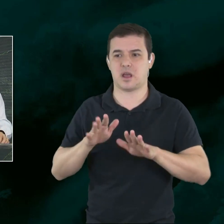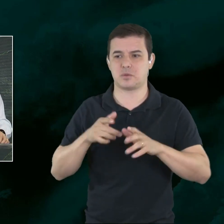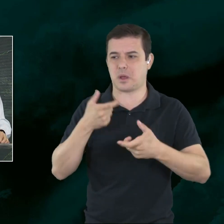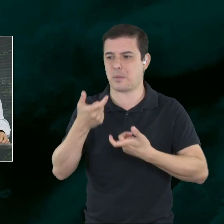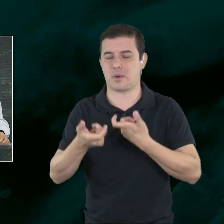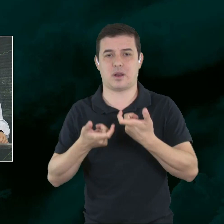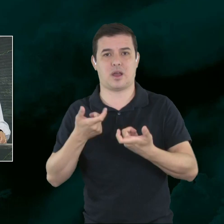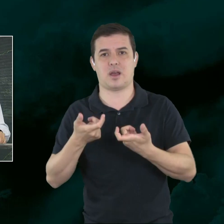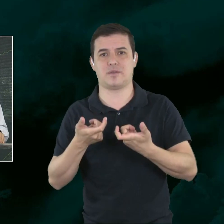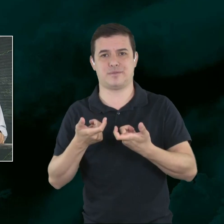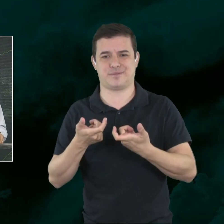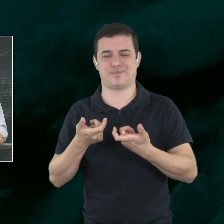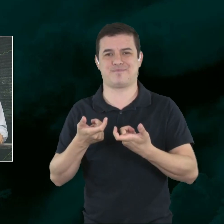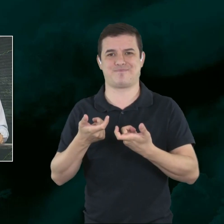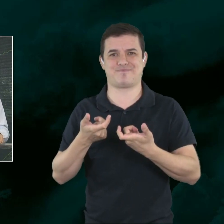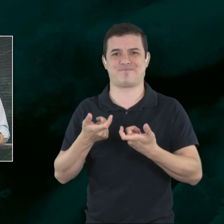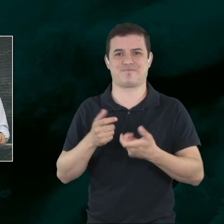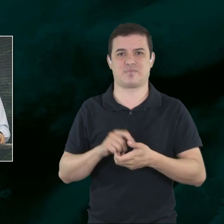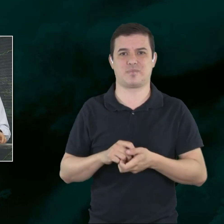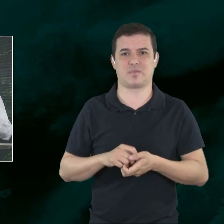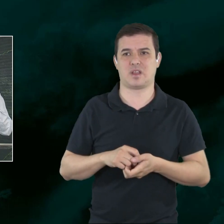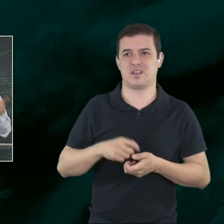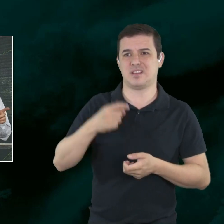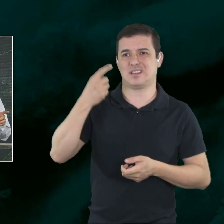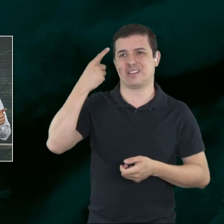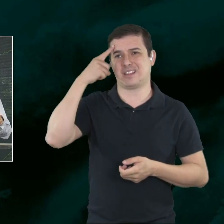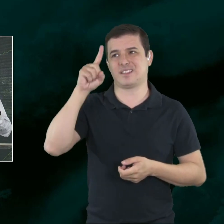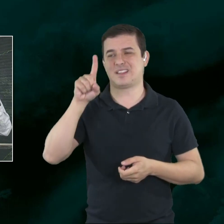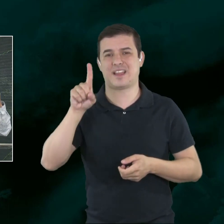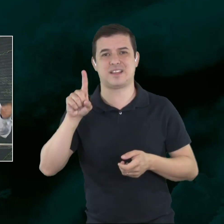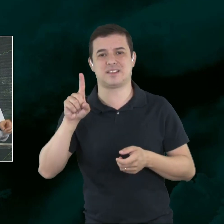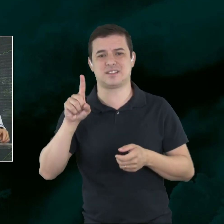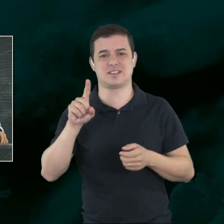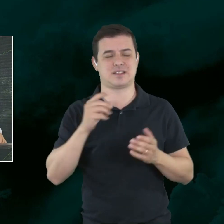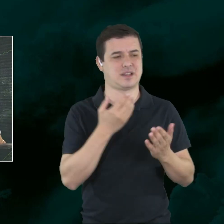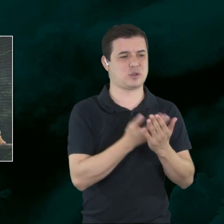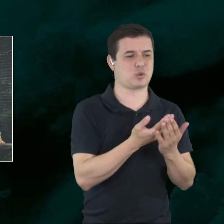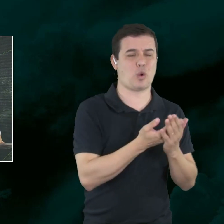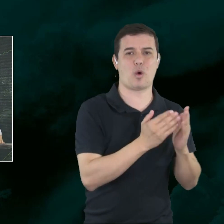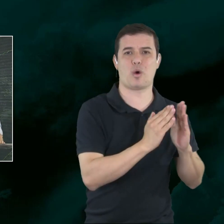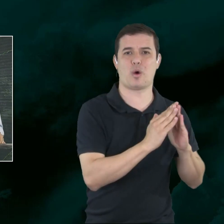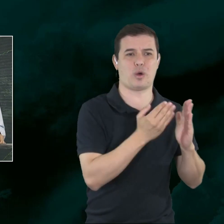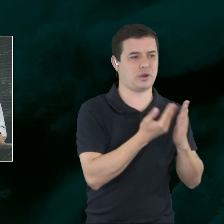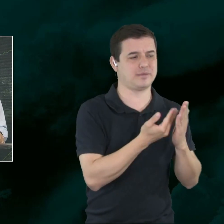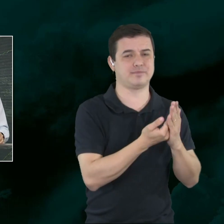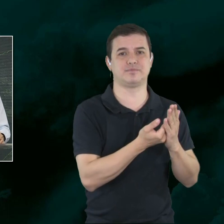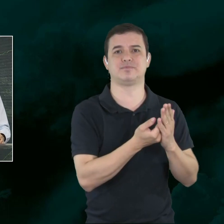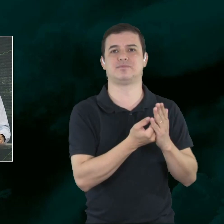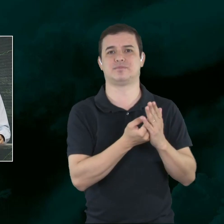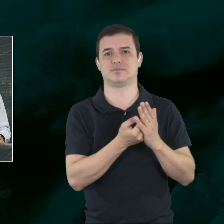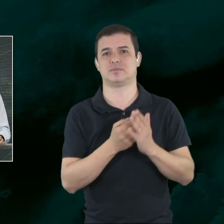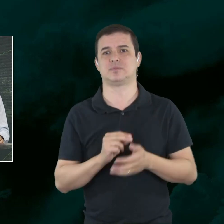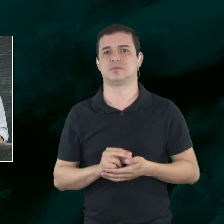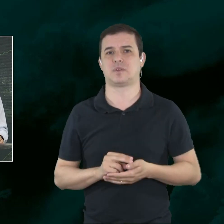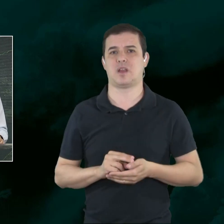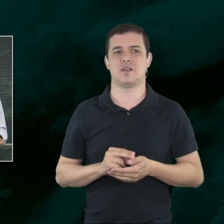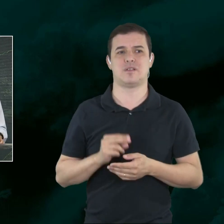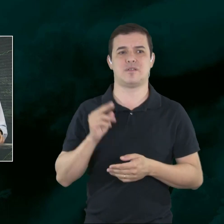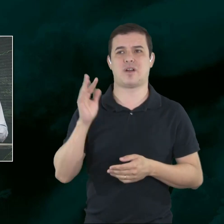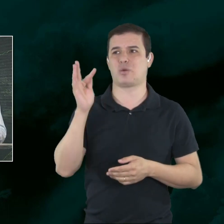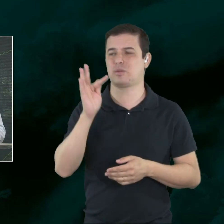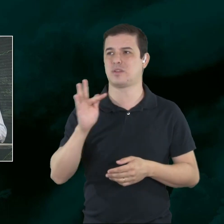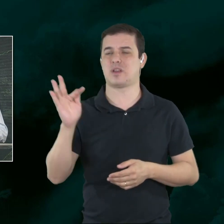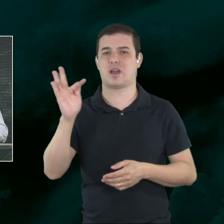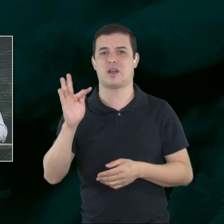E essas ideias já estão nas escolas, estão nas universidades, nos livros, na televisão, nos